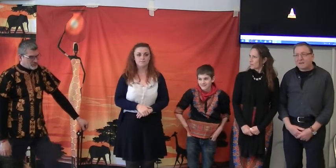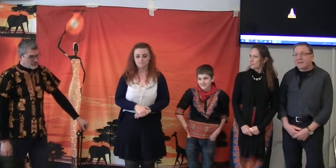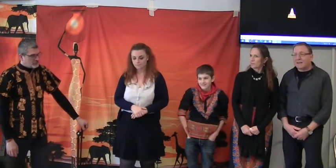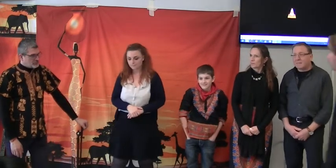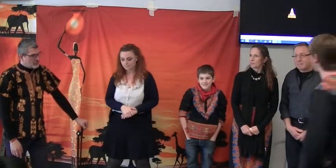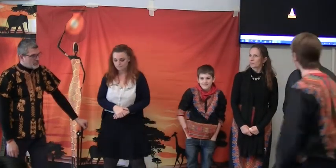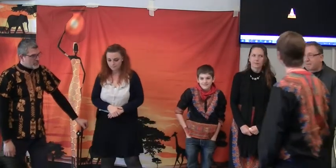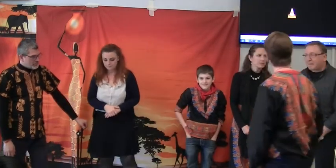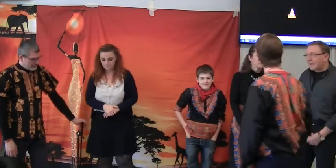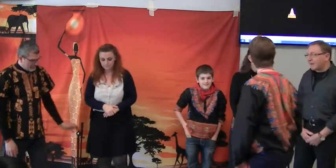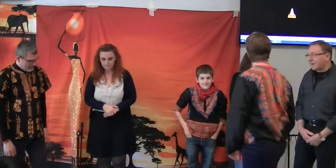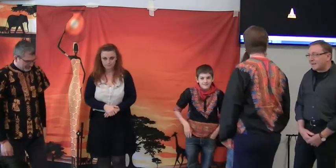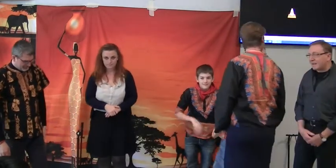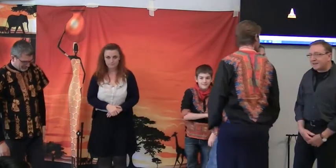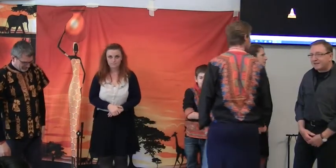perché